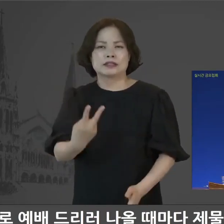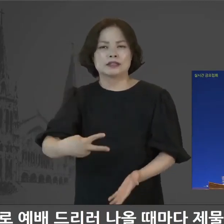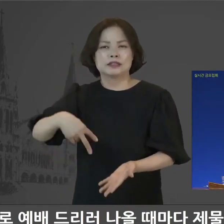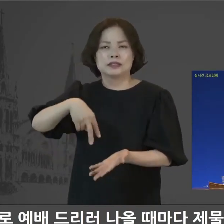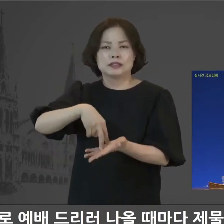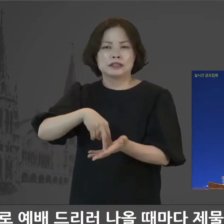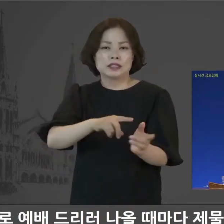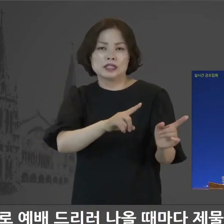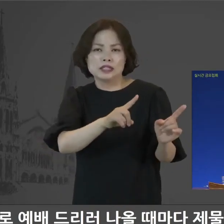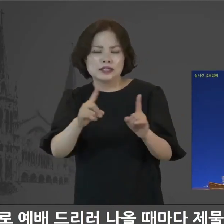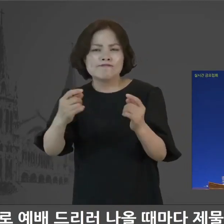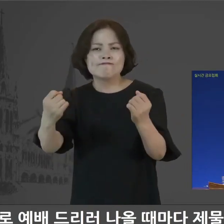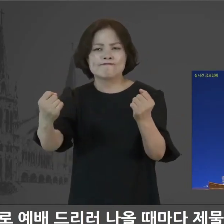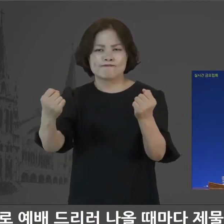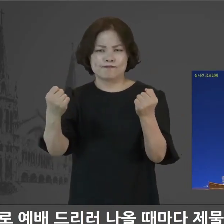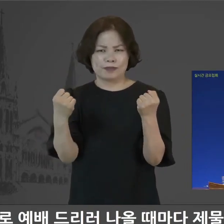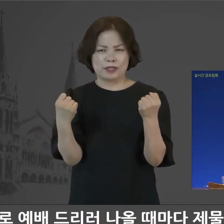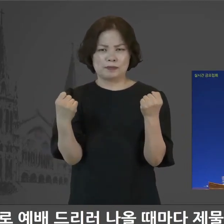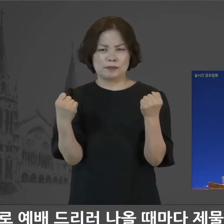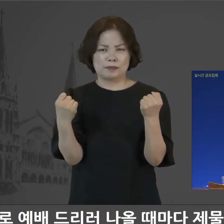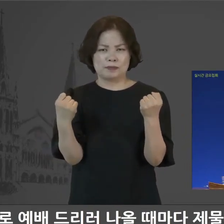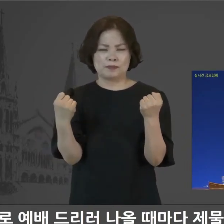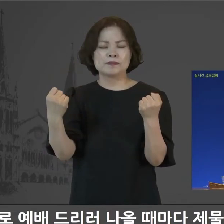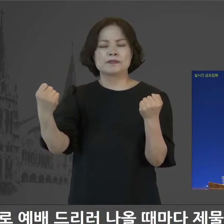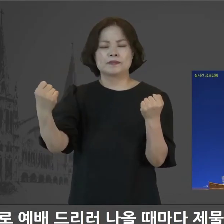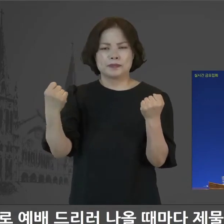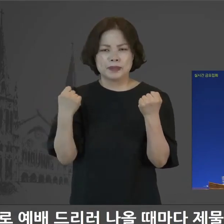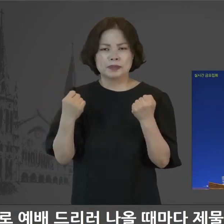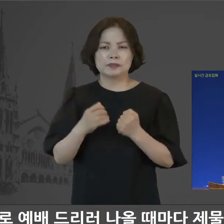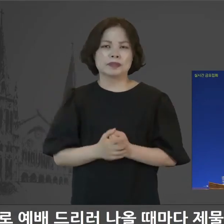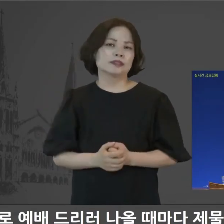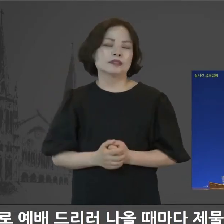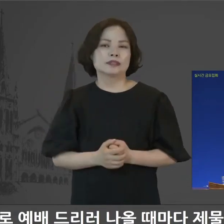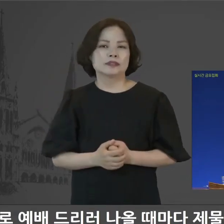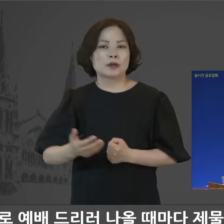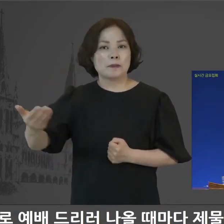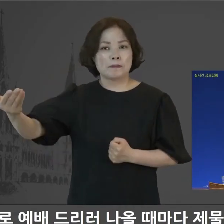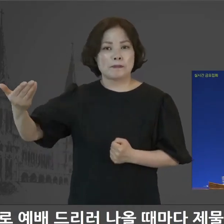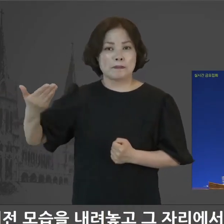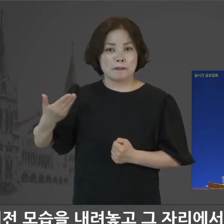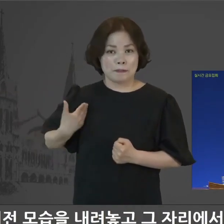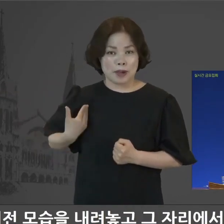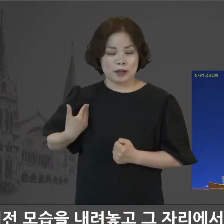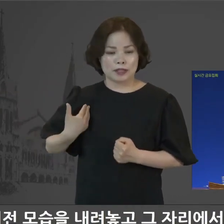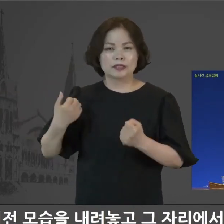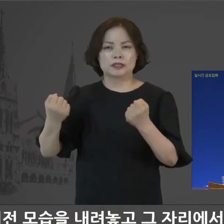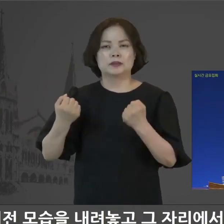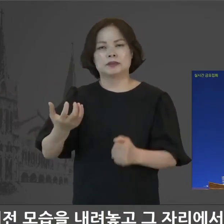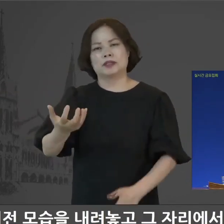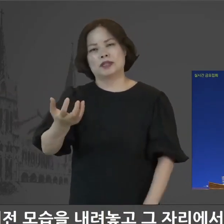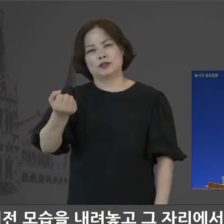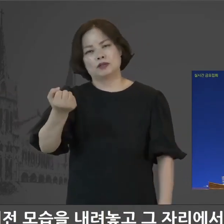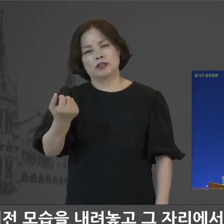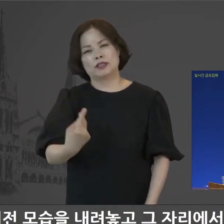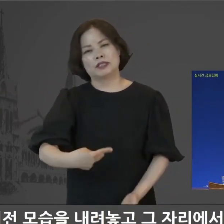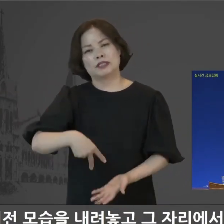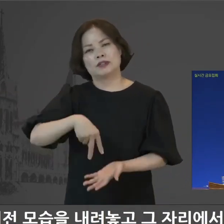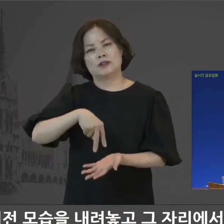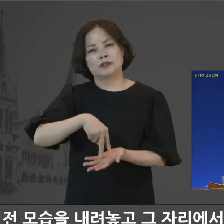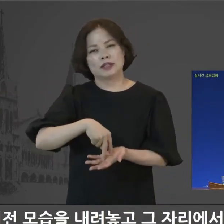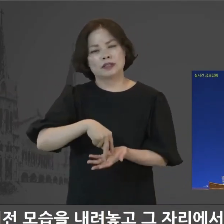수 있는 힘, 그 힘을 부여받고 그 힘으로